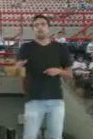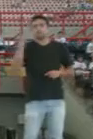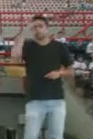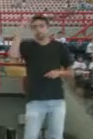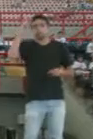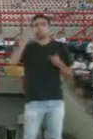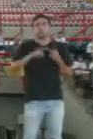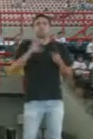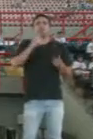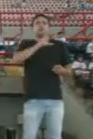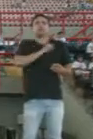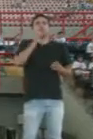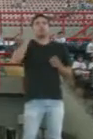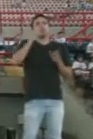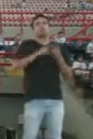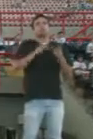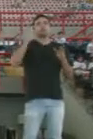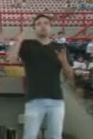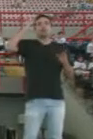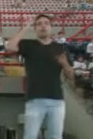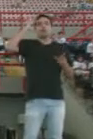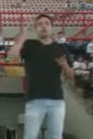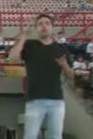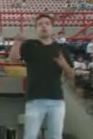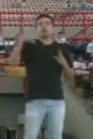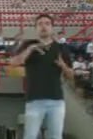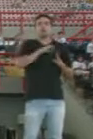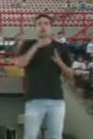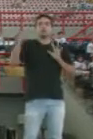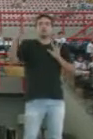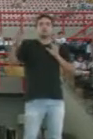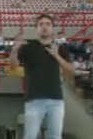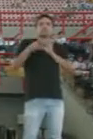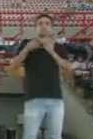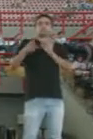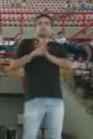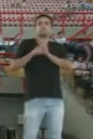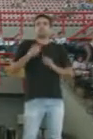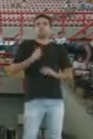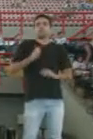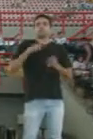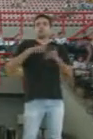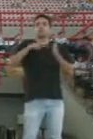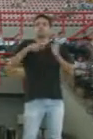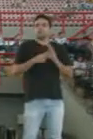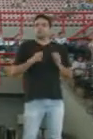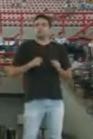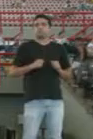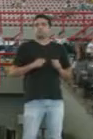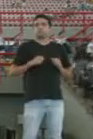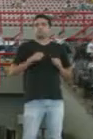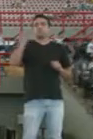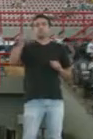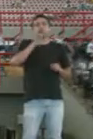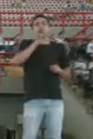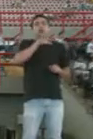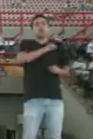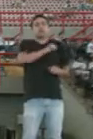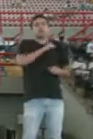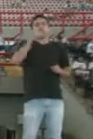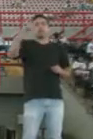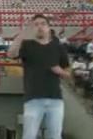pessoa, amar alguém, achar que ela é o grande amor da sua vida. Como é o nome disso? Amor platônico,